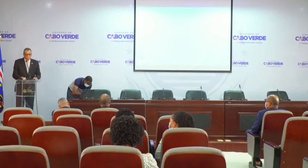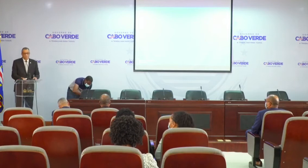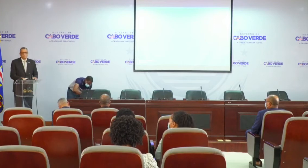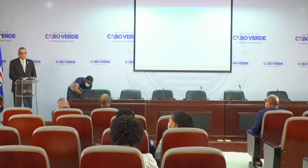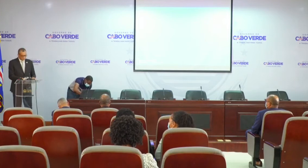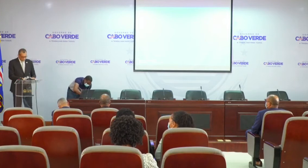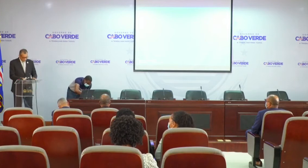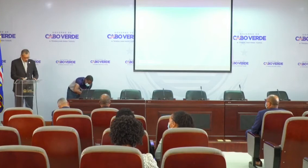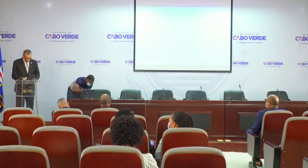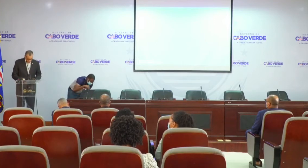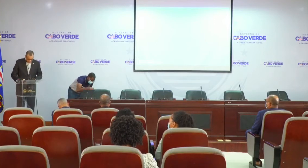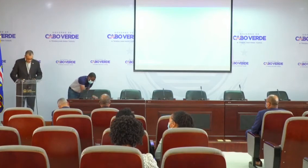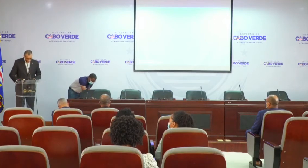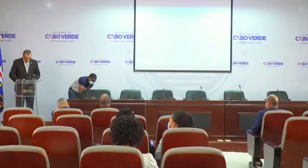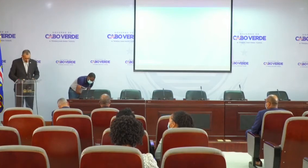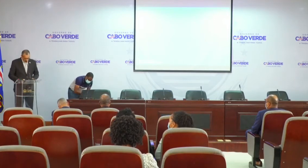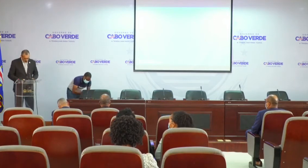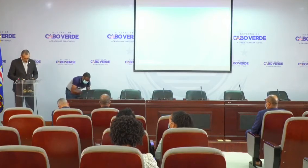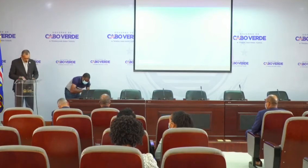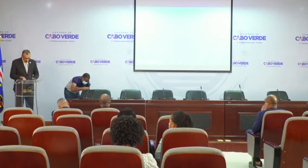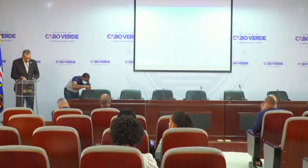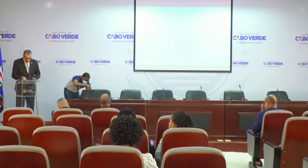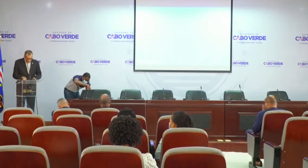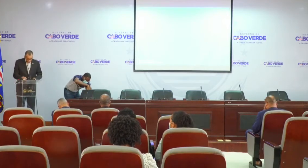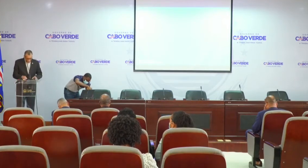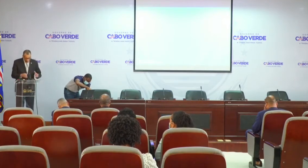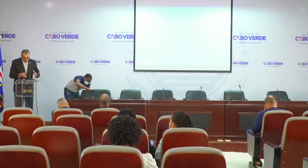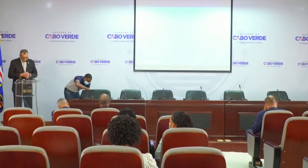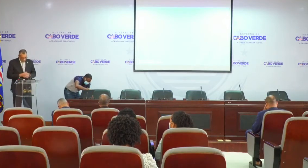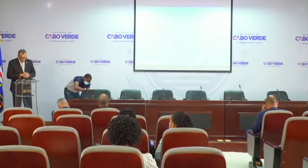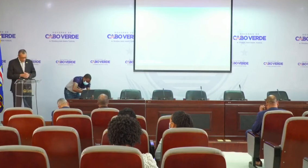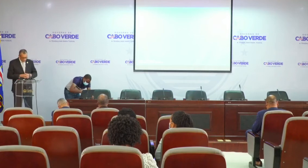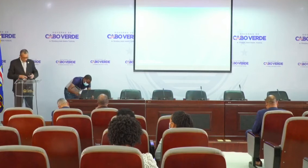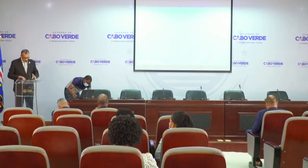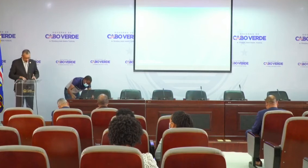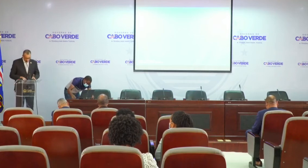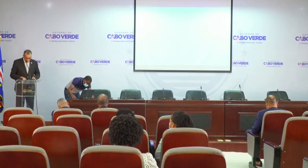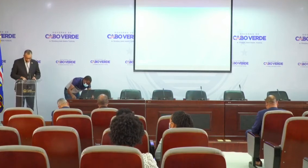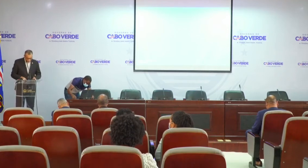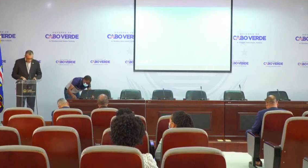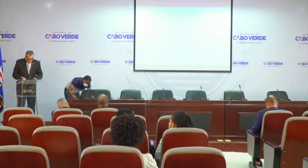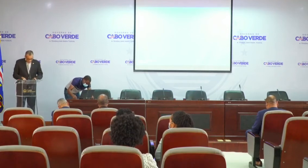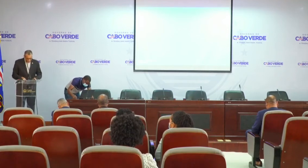Pronto, estava a dizer, portanto, que há menos de um mês, em relação às medidas tomadas,